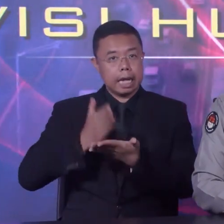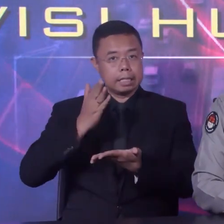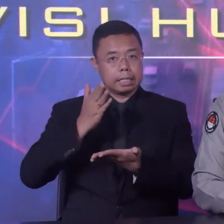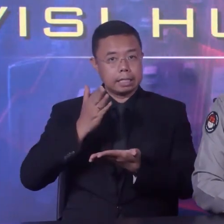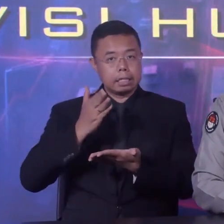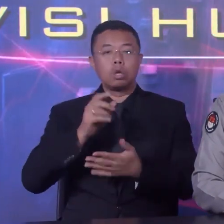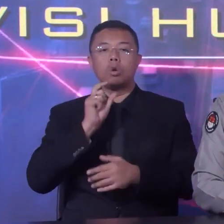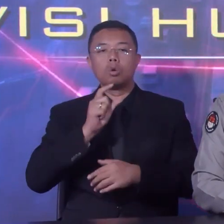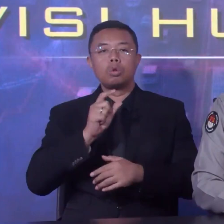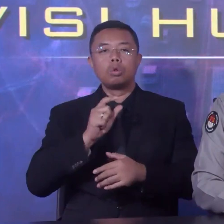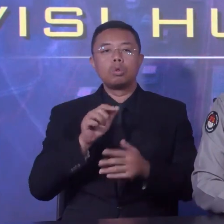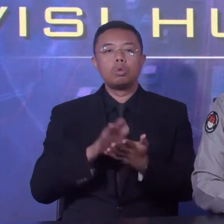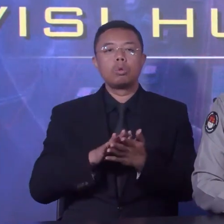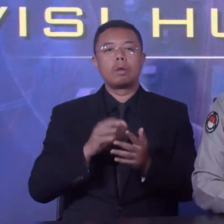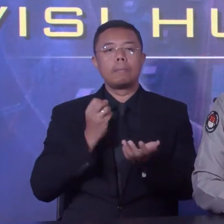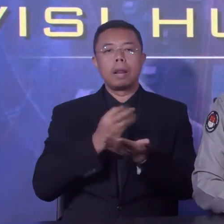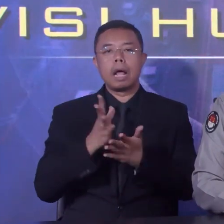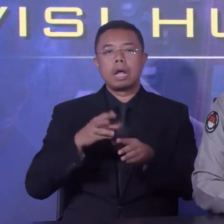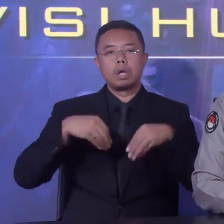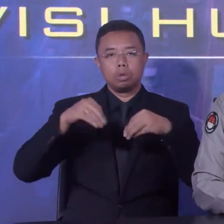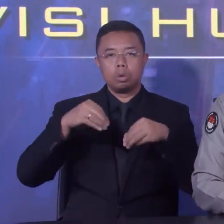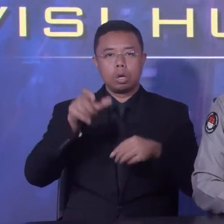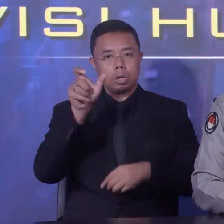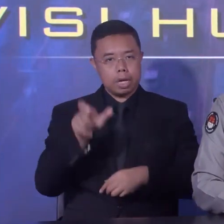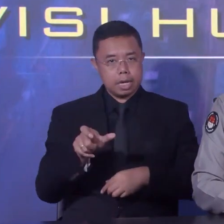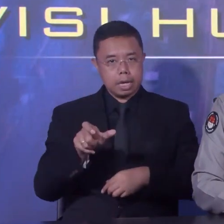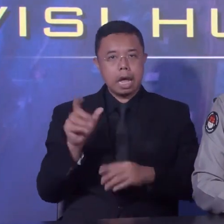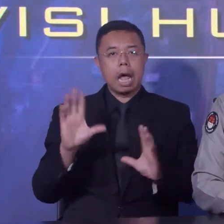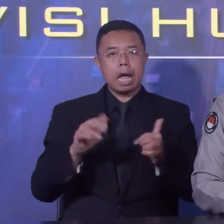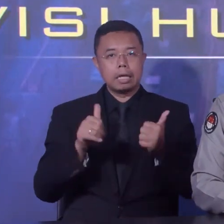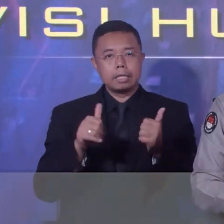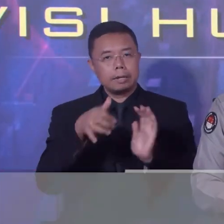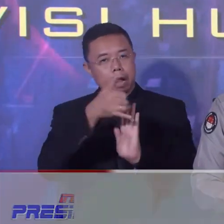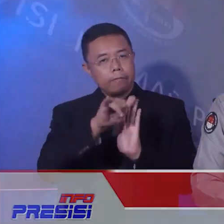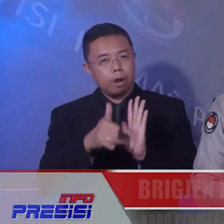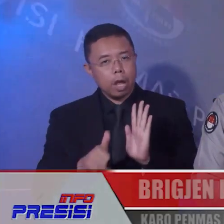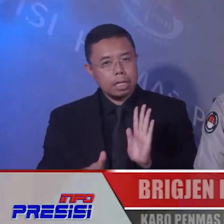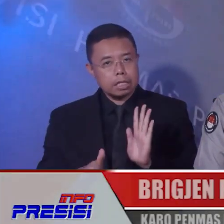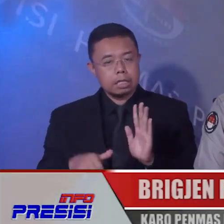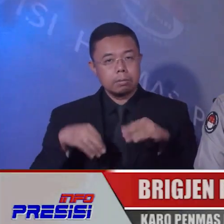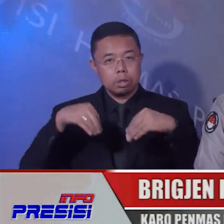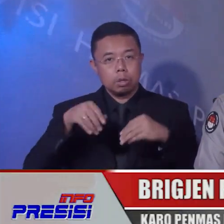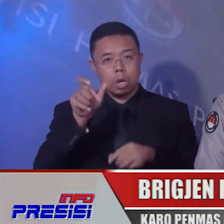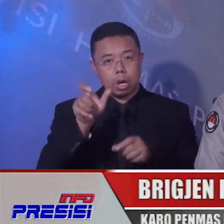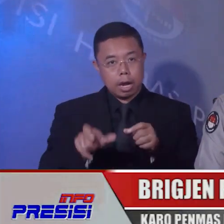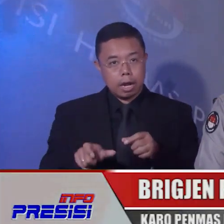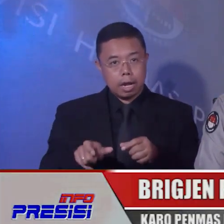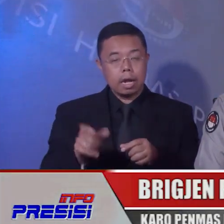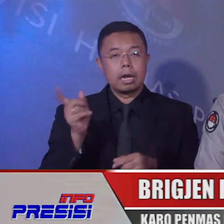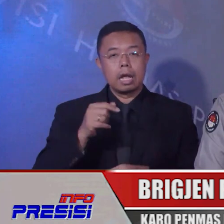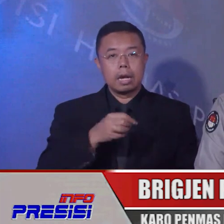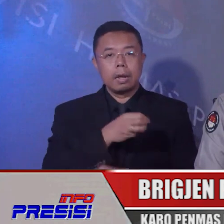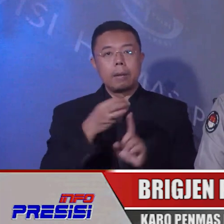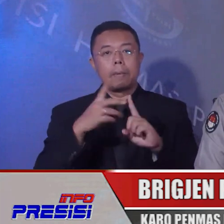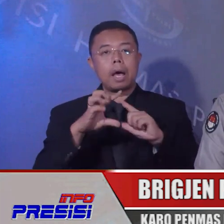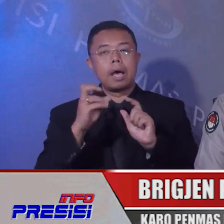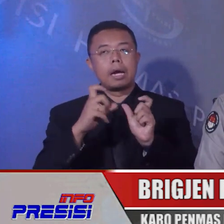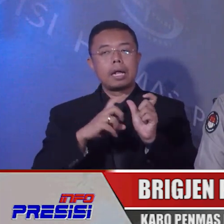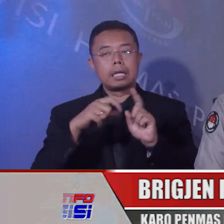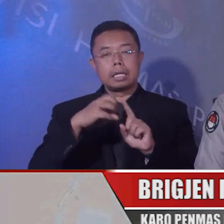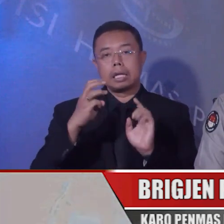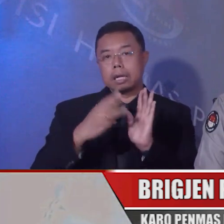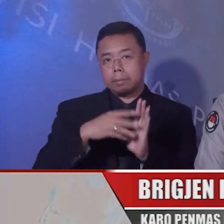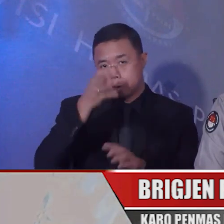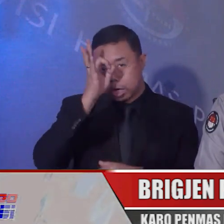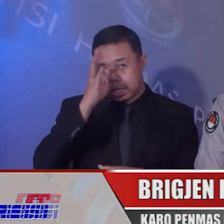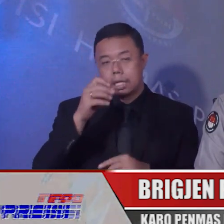menindak tegas terkait tppu berdasarkan hasil anep penanganan tppu pusat keur baris dan Polda